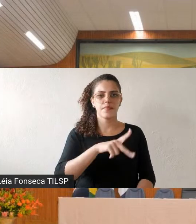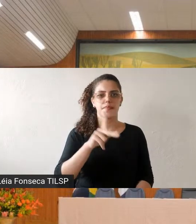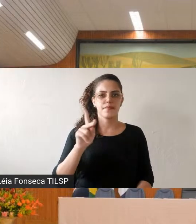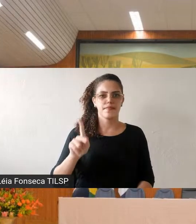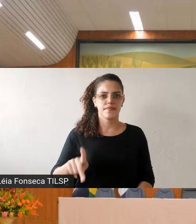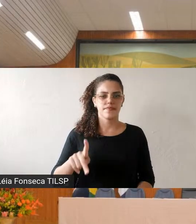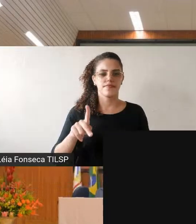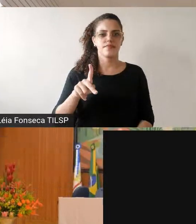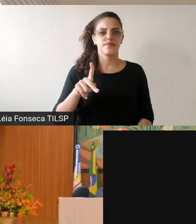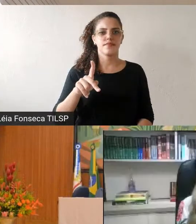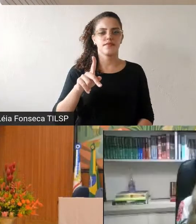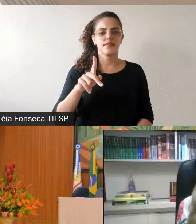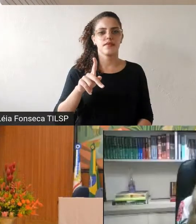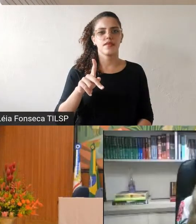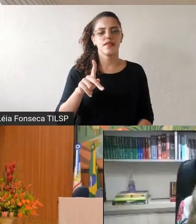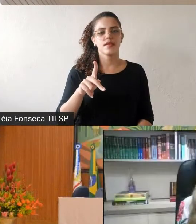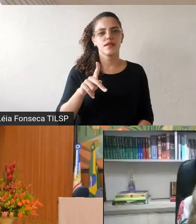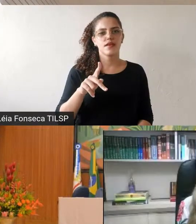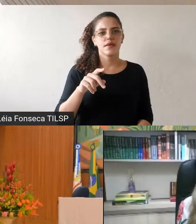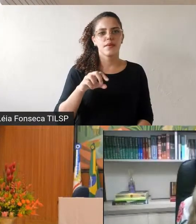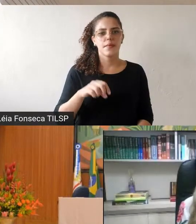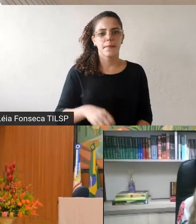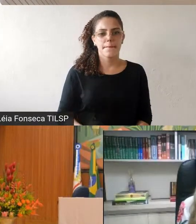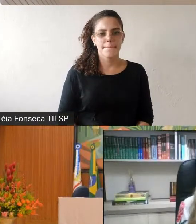suas considerações.